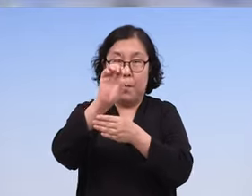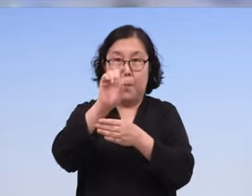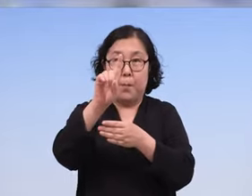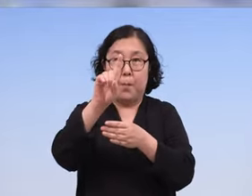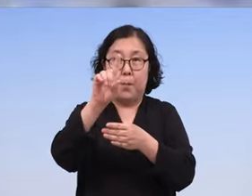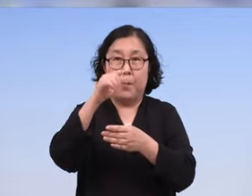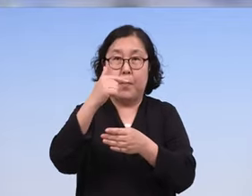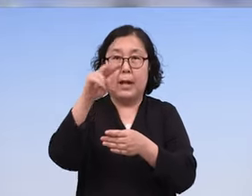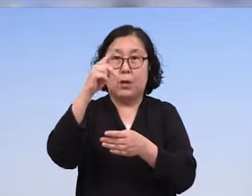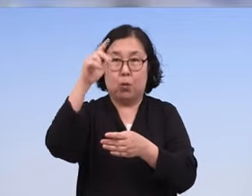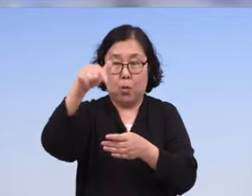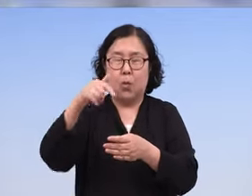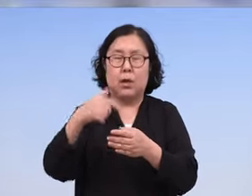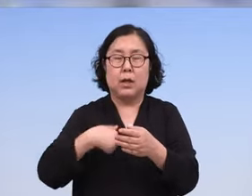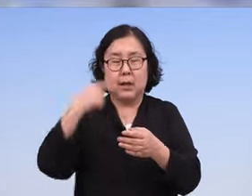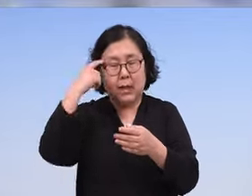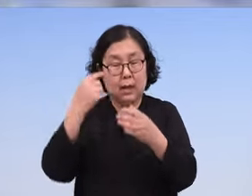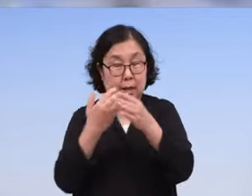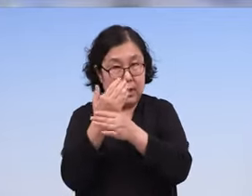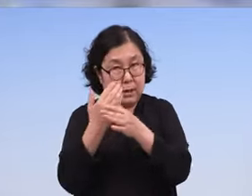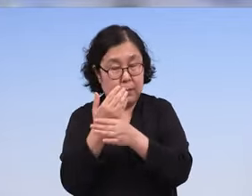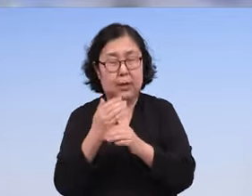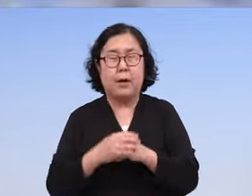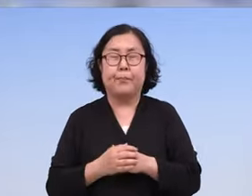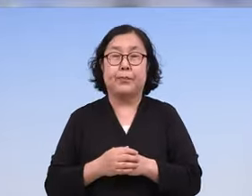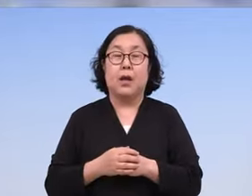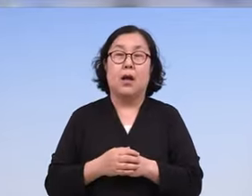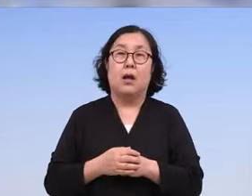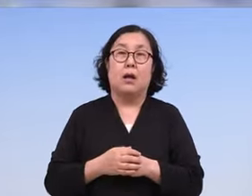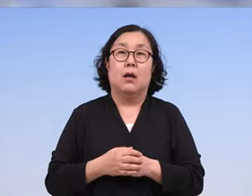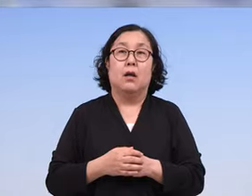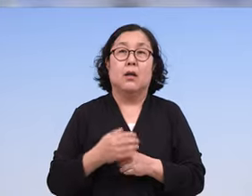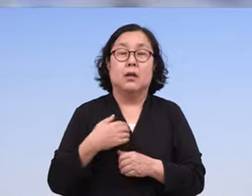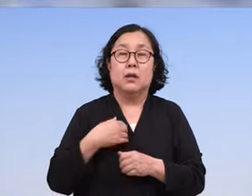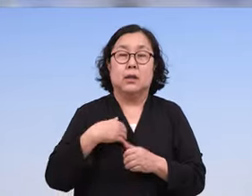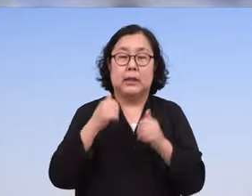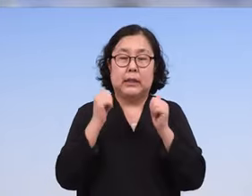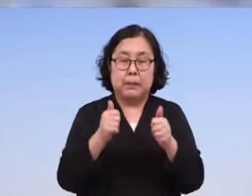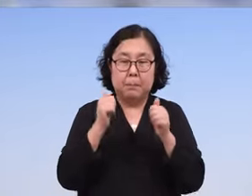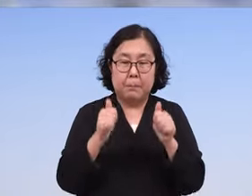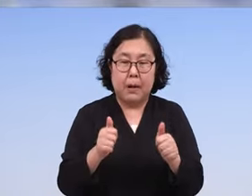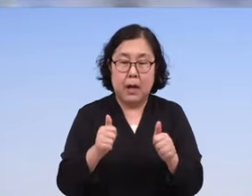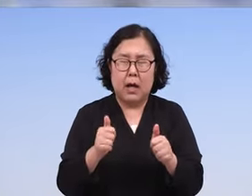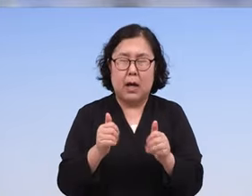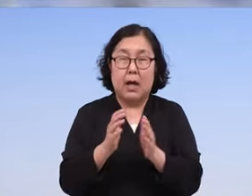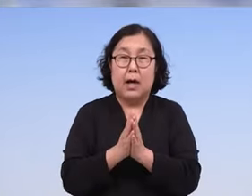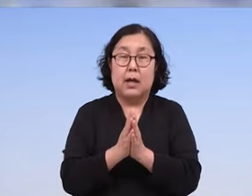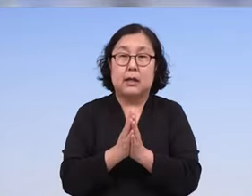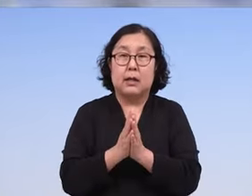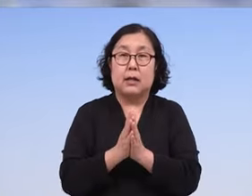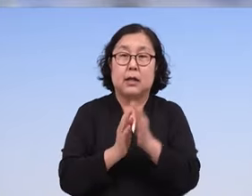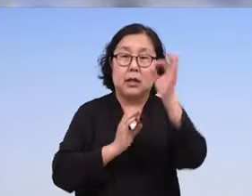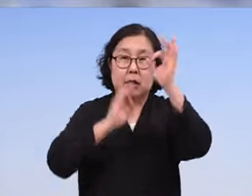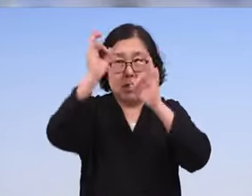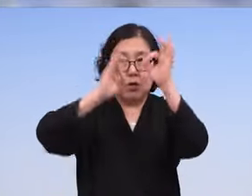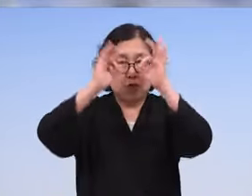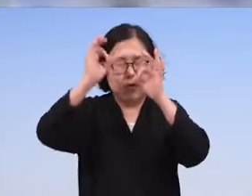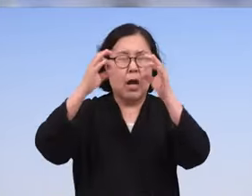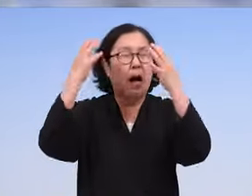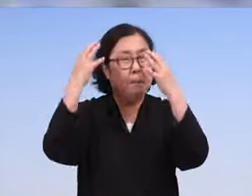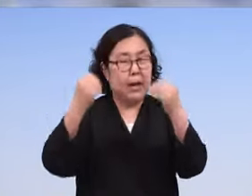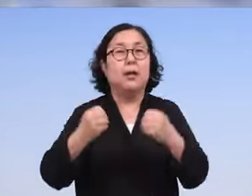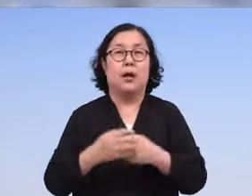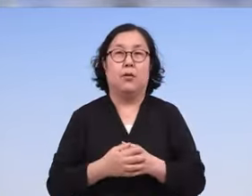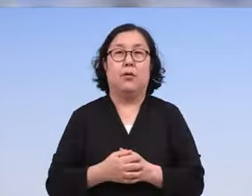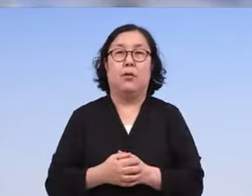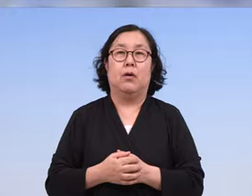많았겠습니까? 제가 인식하고 그 야구를 보니까요, 그 심판의 오심이 매 게임마다